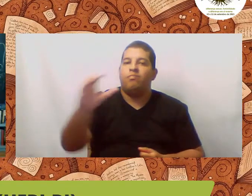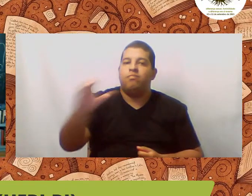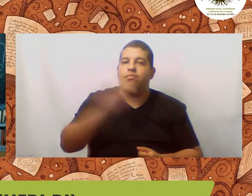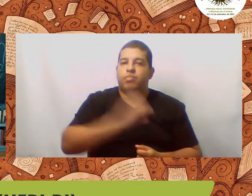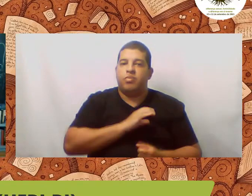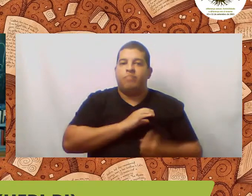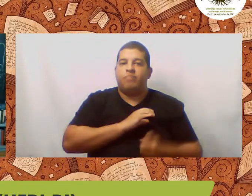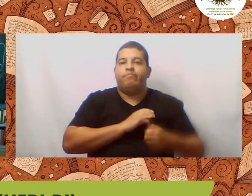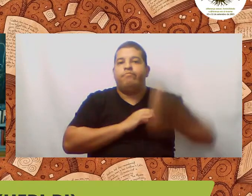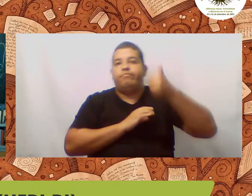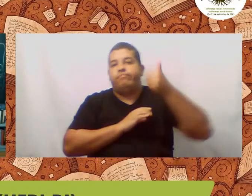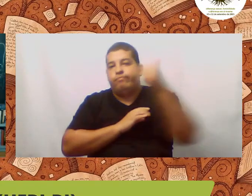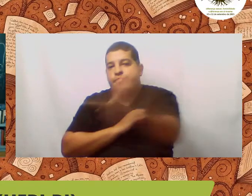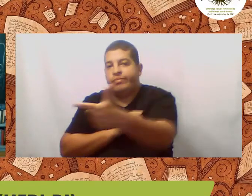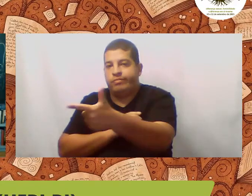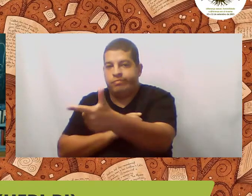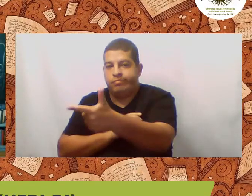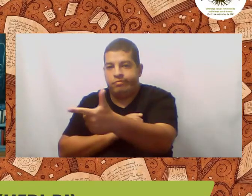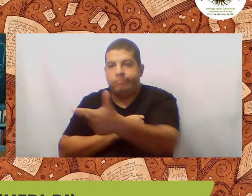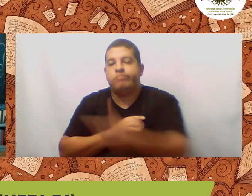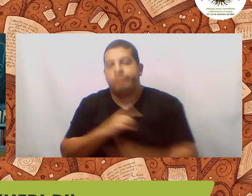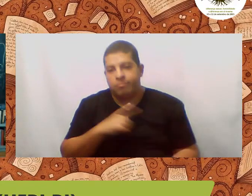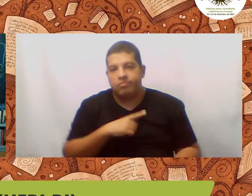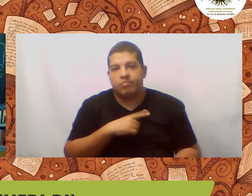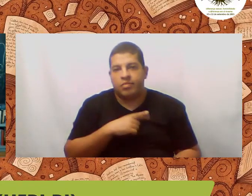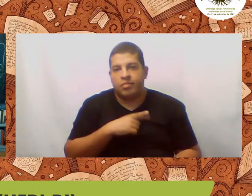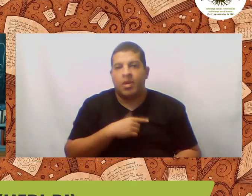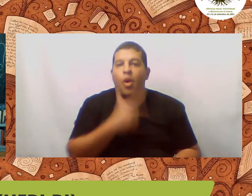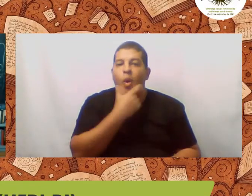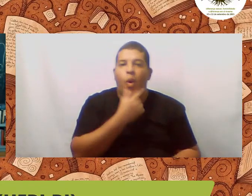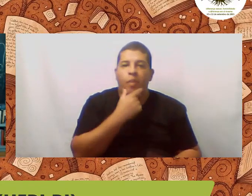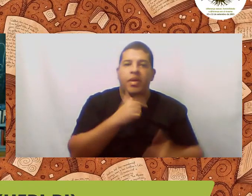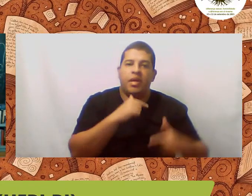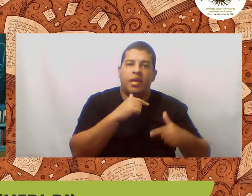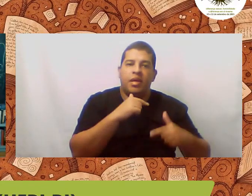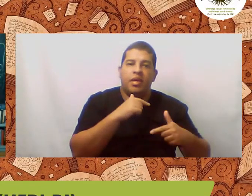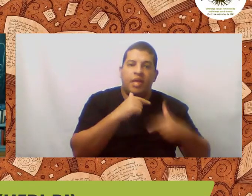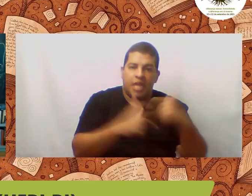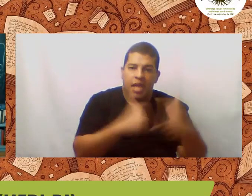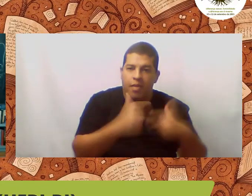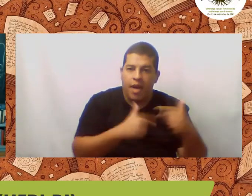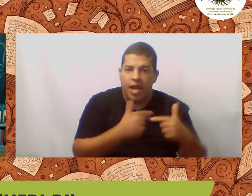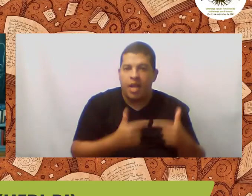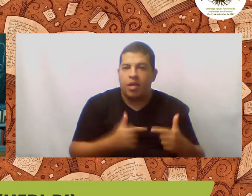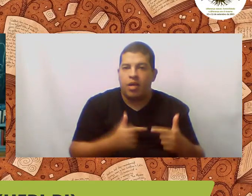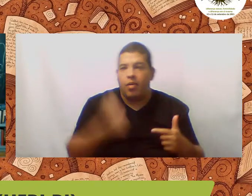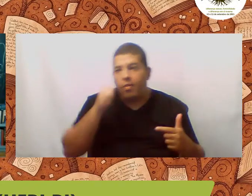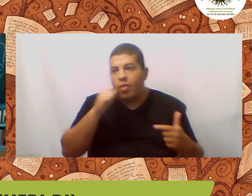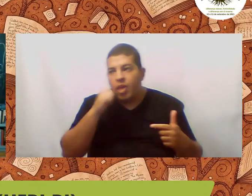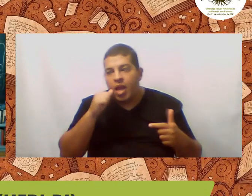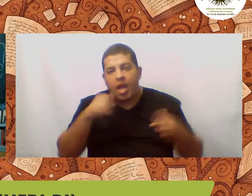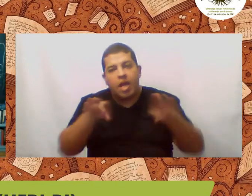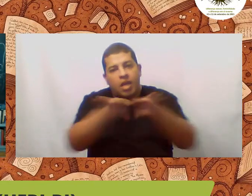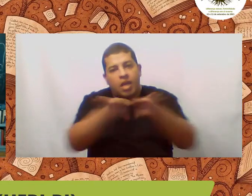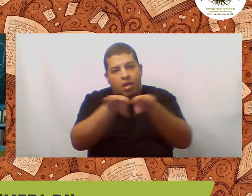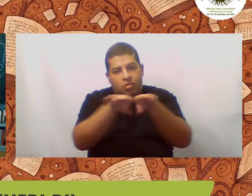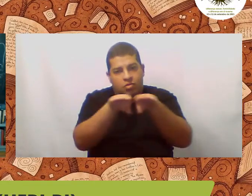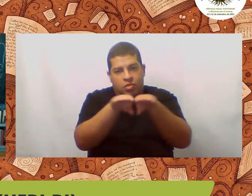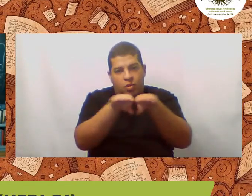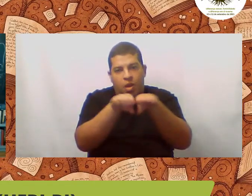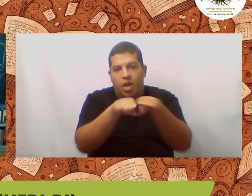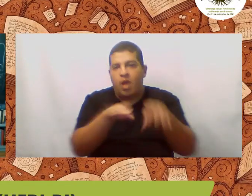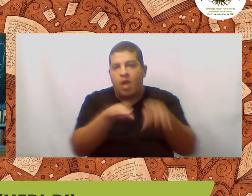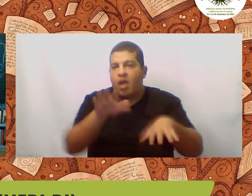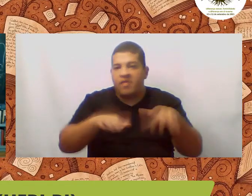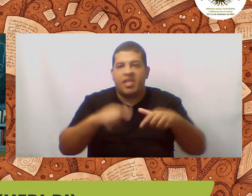Então, dadas que eles trabalhavam no mesmo nível de atividade, né, a mesma